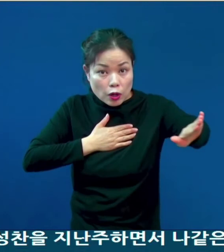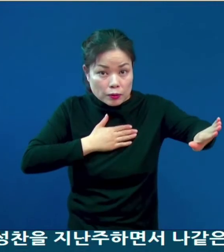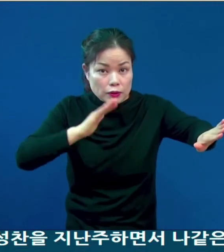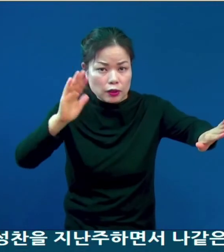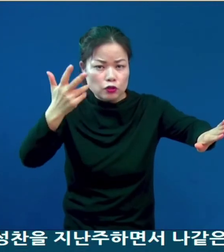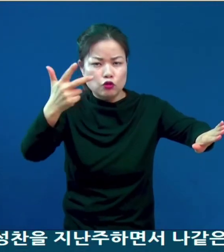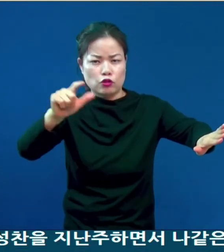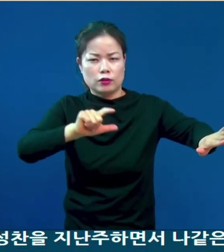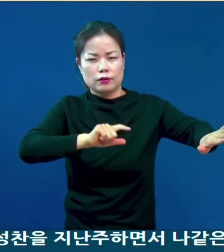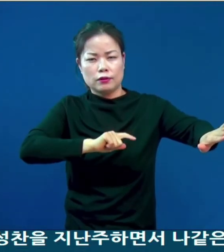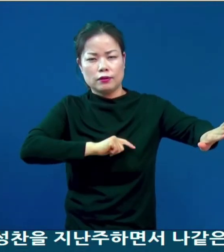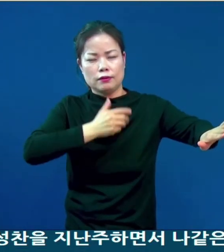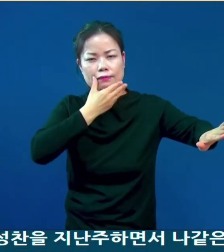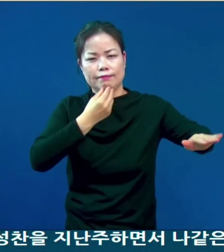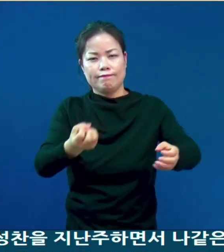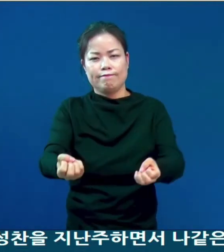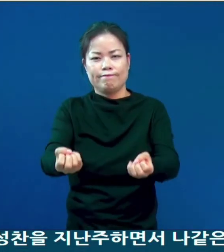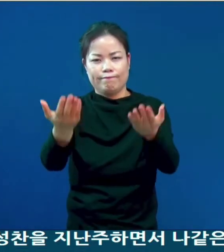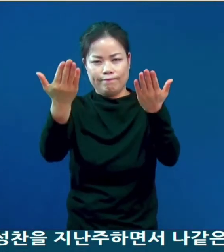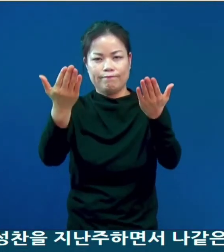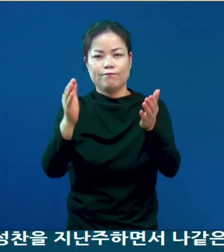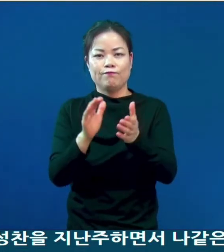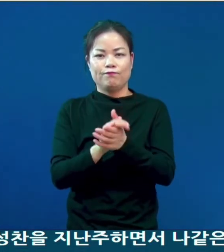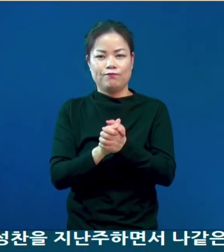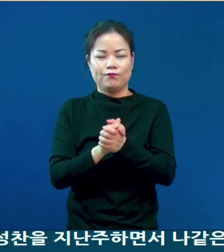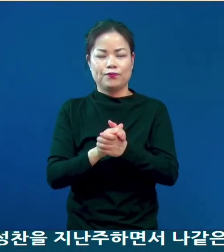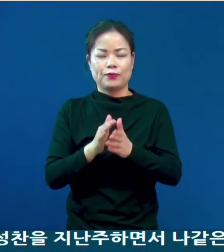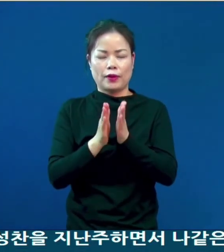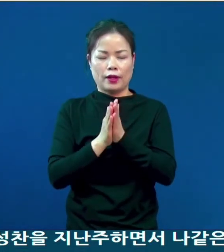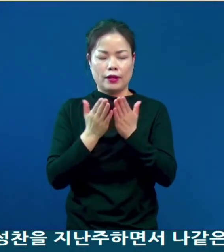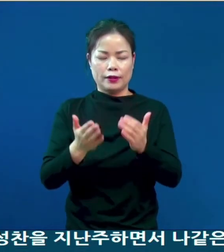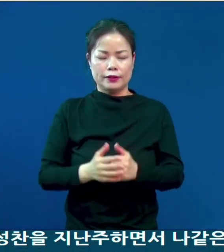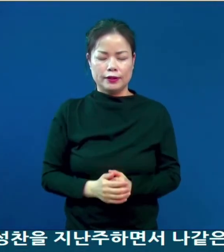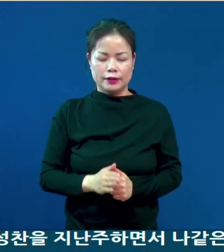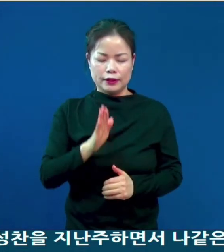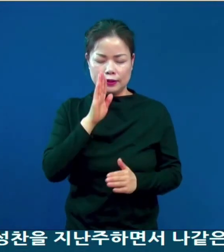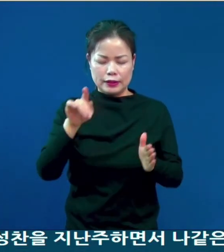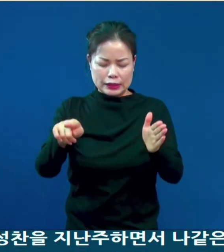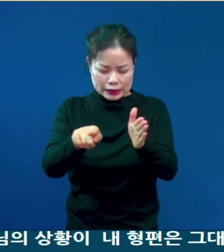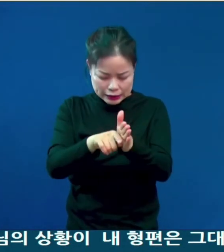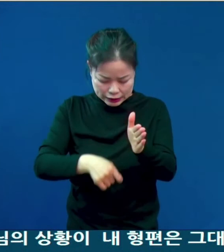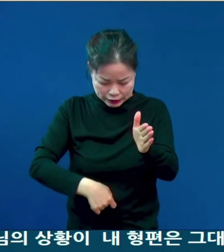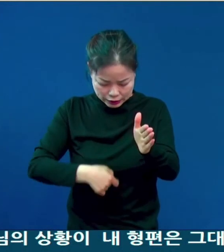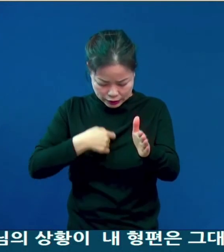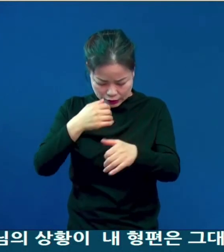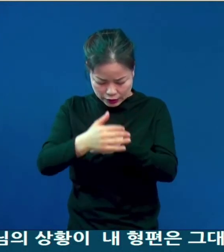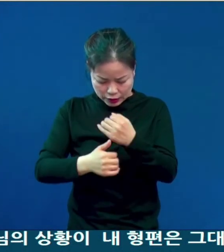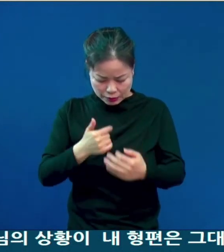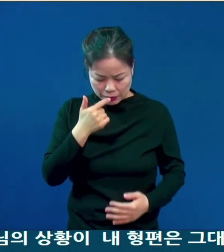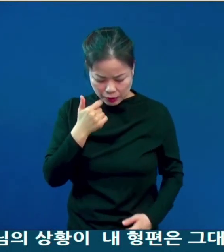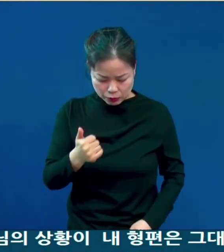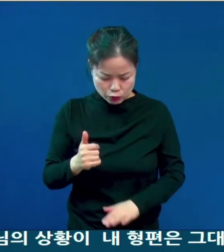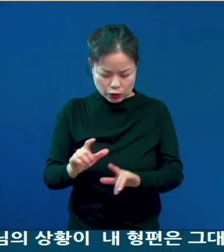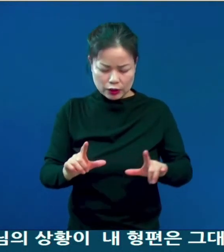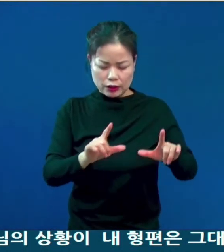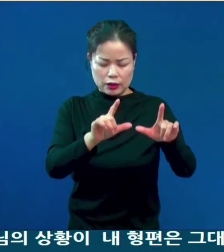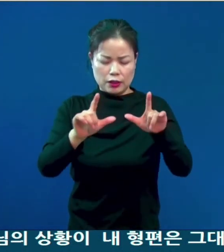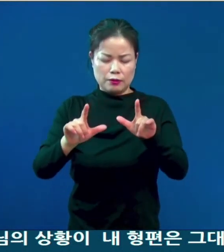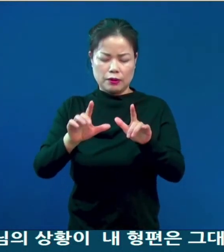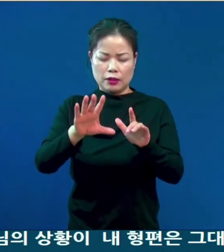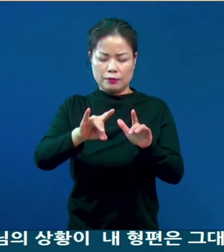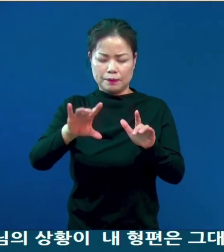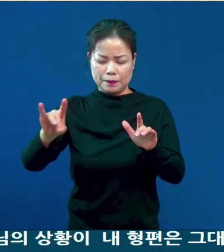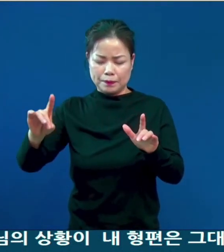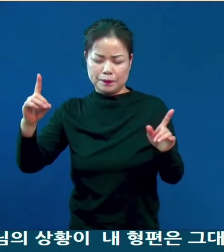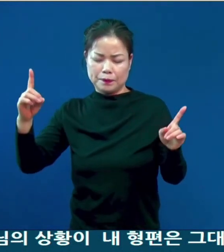되시기를 주의 이름으로 축복합니다. 아멘. 기도하겠습니다. 신실하신 하나님 아버지, 우리 삶에